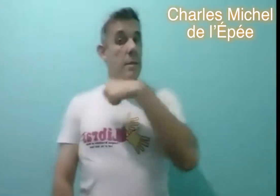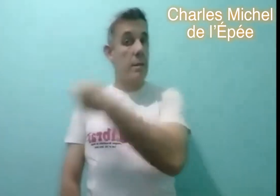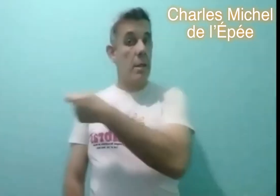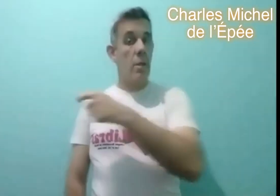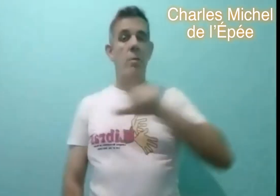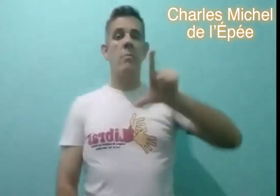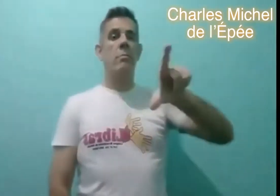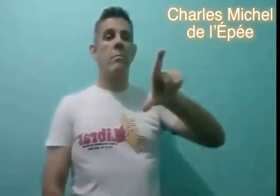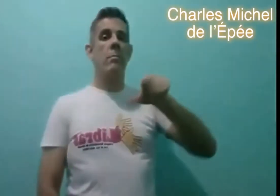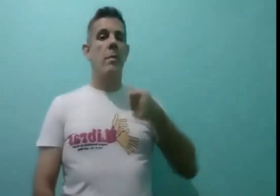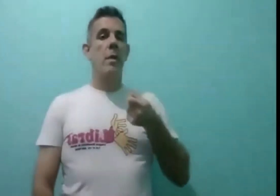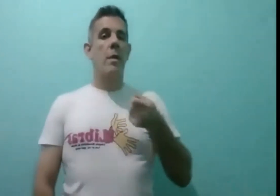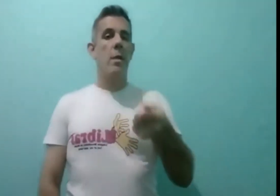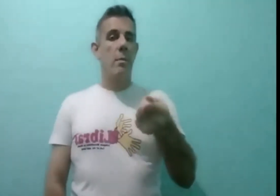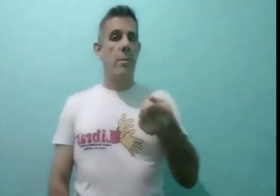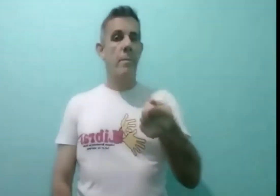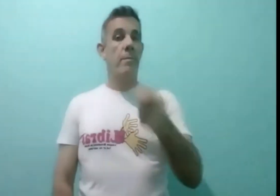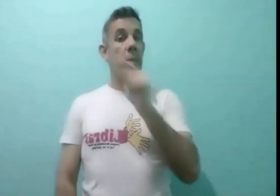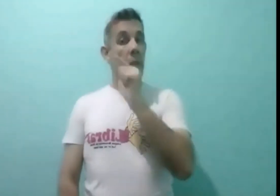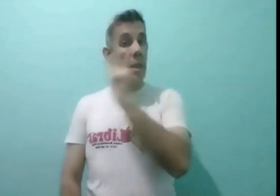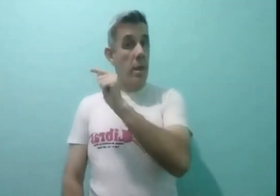E o sinal dele é esse aqui.